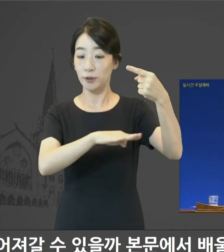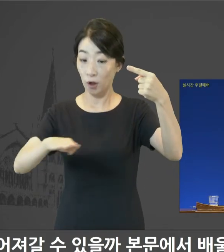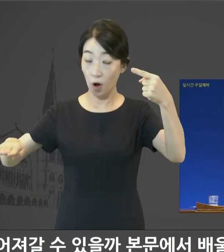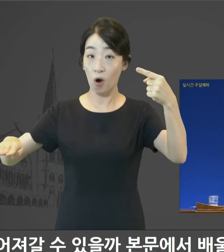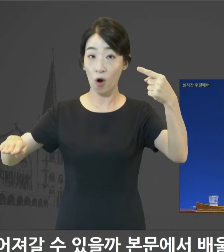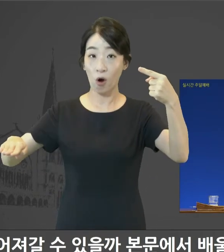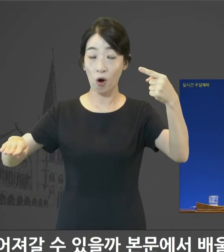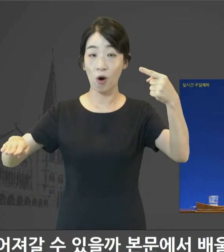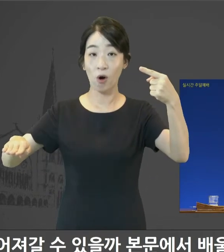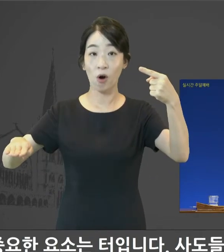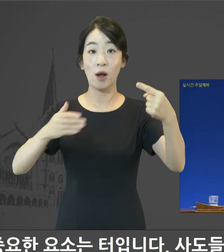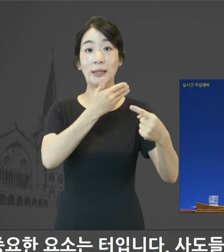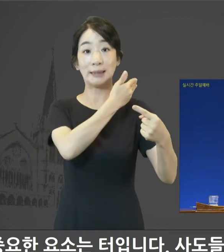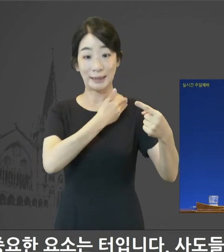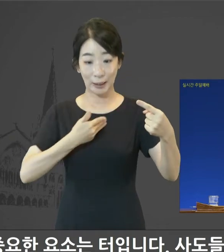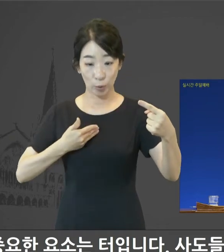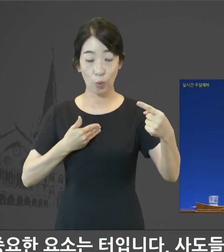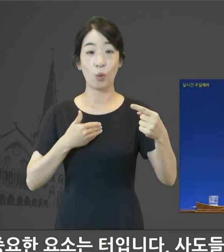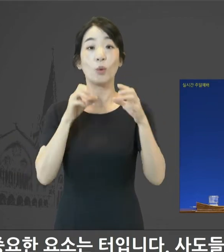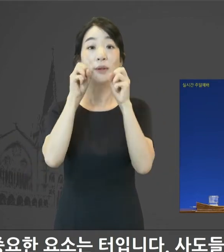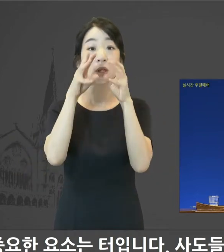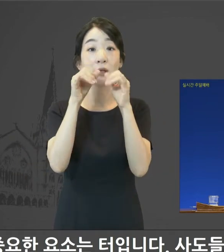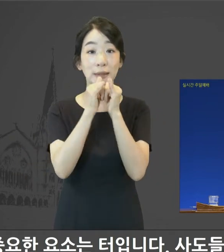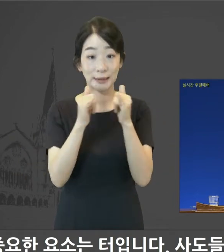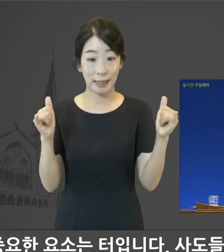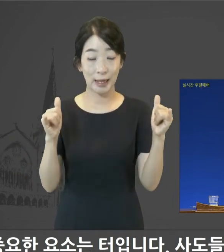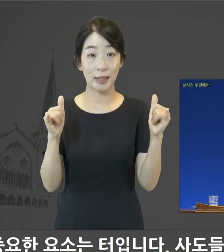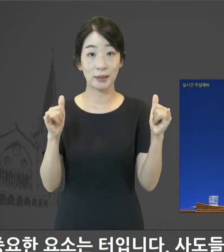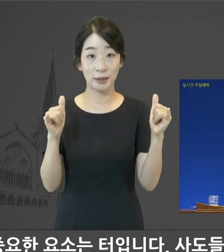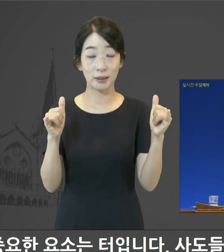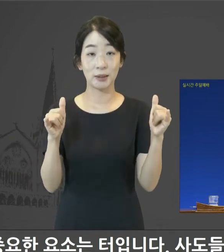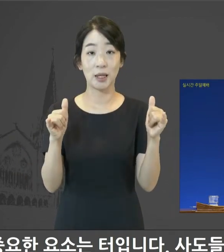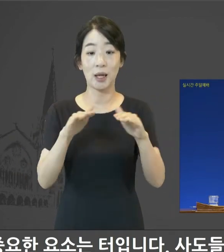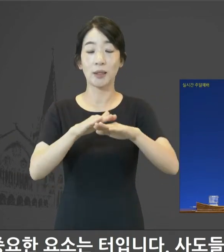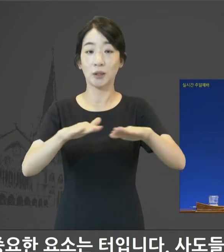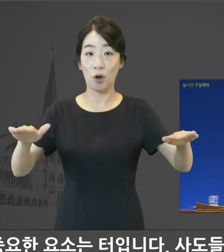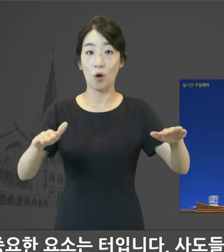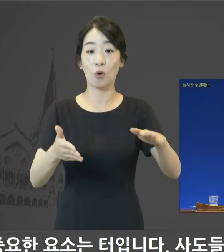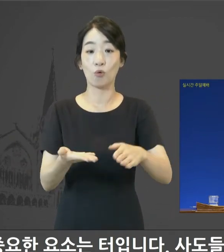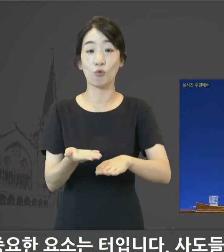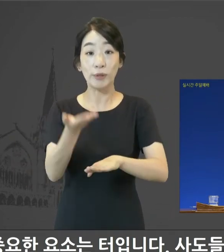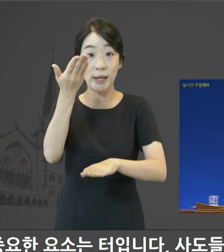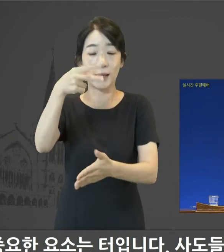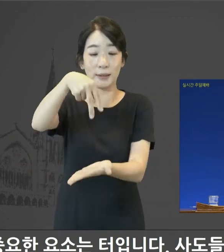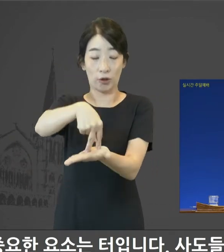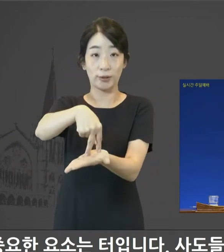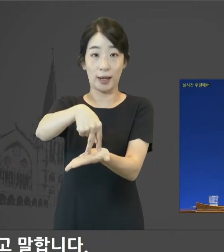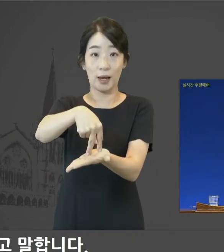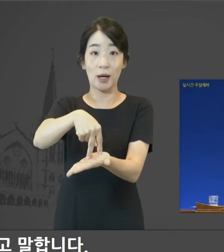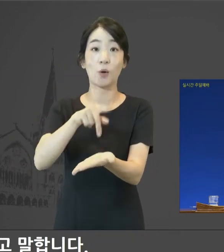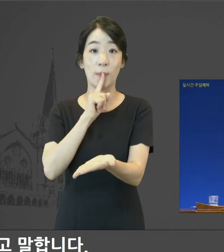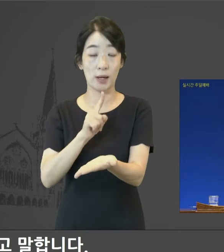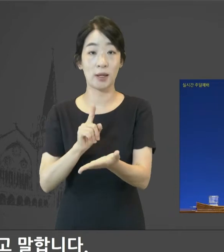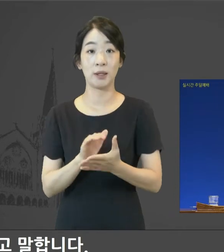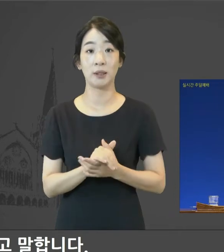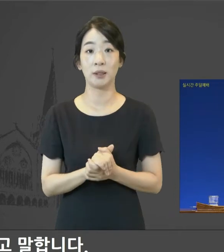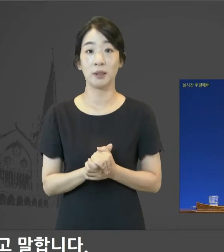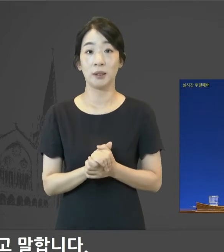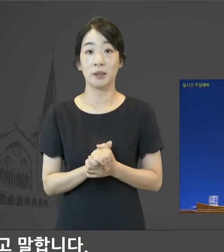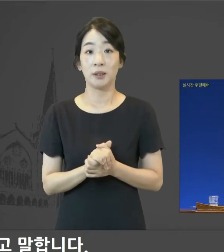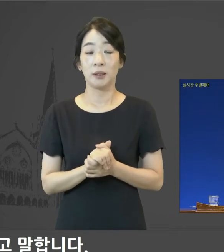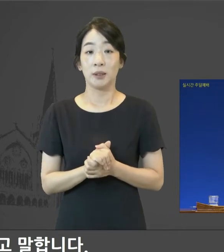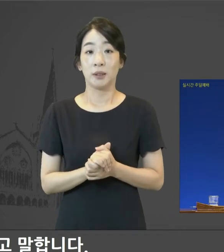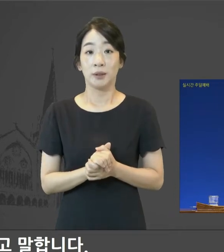얘기를 합니다. 사도들과 선지자들이 어떤 의미인가 들어가 보면 이렇게 파악하는 것이 그렇게 어렵지는 않습니다. 그러나